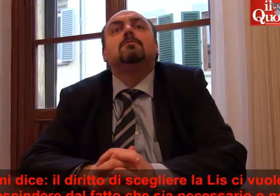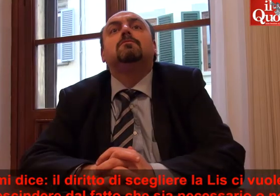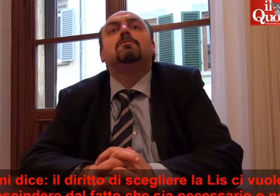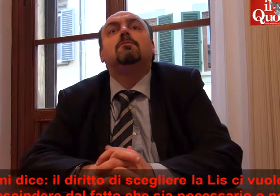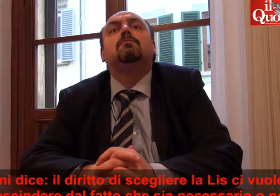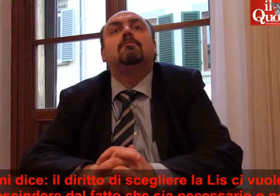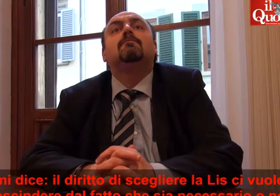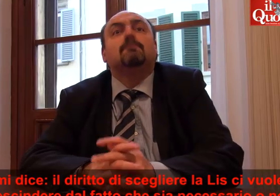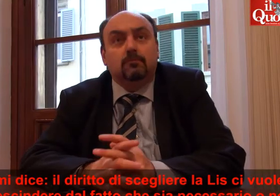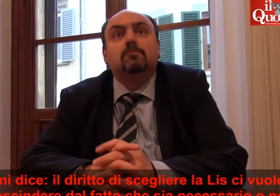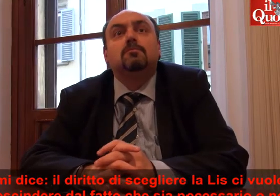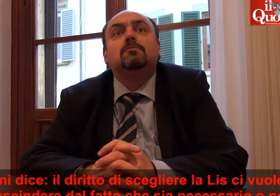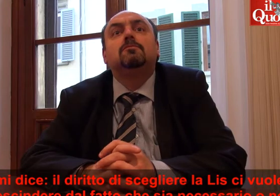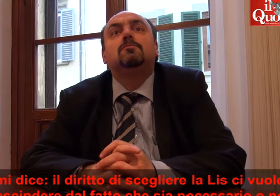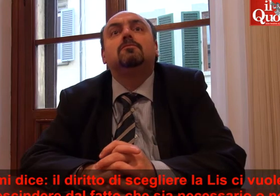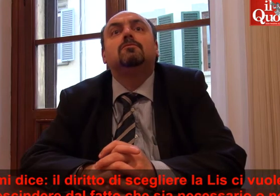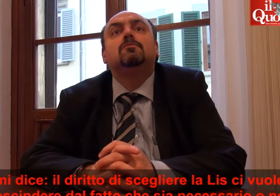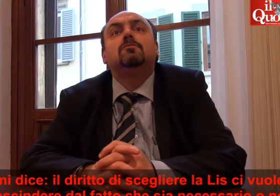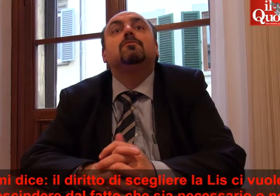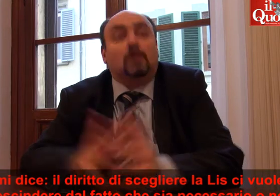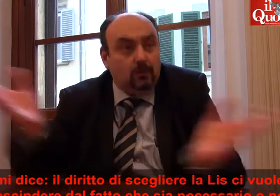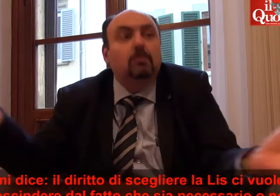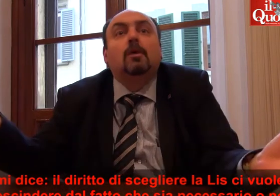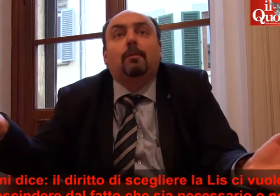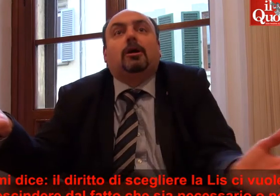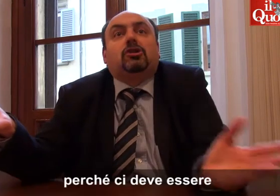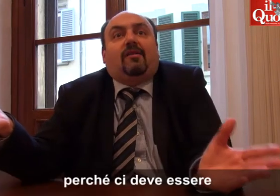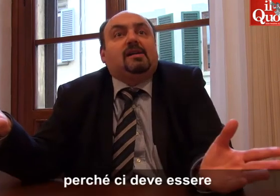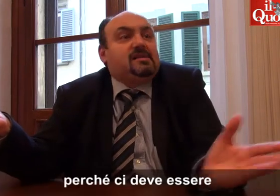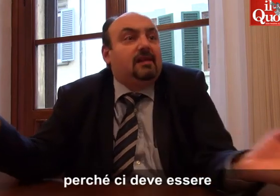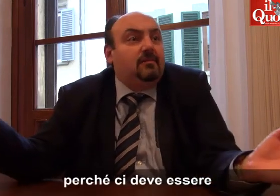a prescindere dal fatto che sia necessario o no. Perché ci deve essere. Grazie a